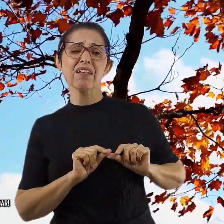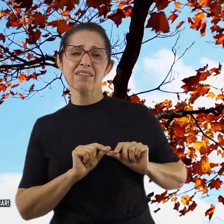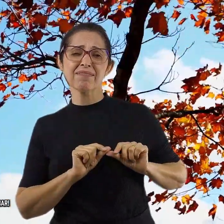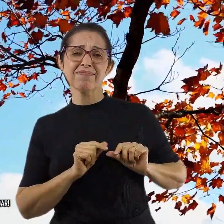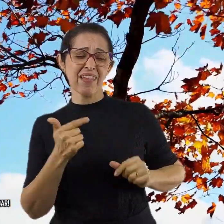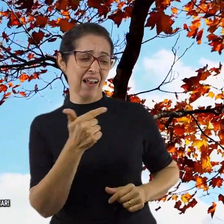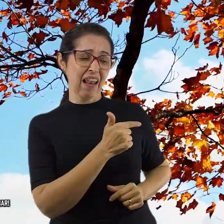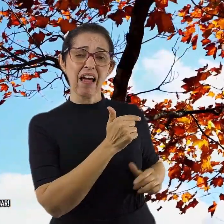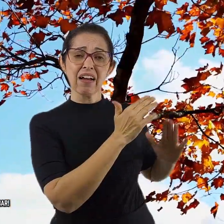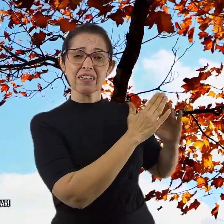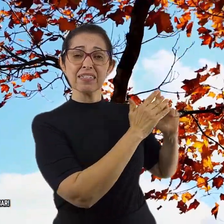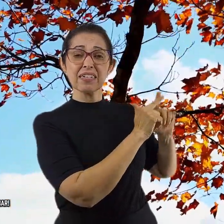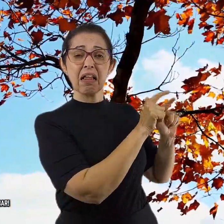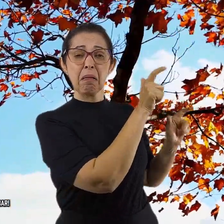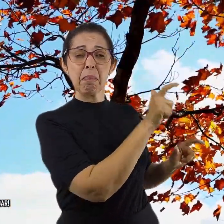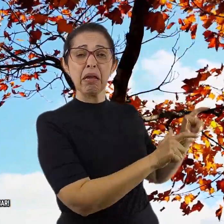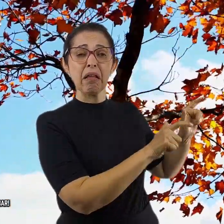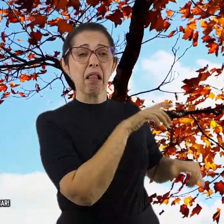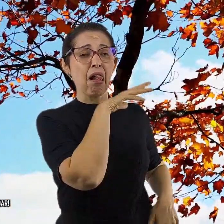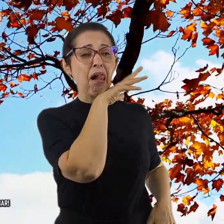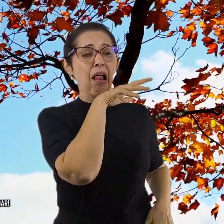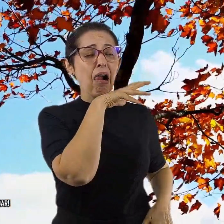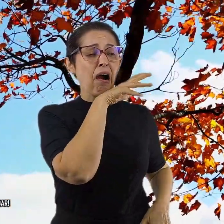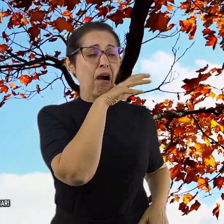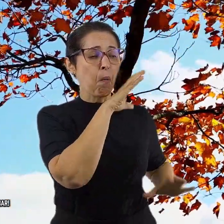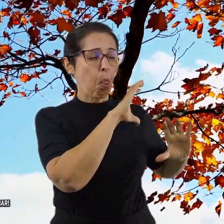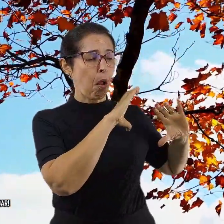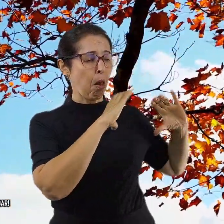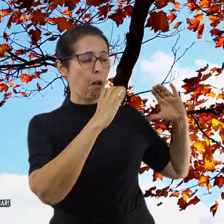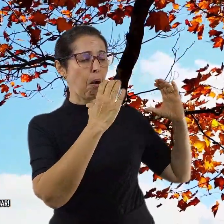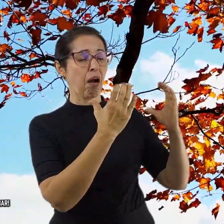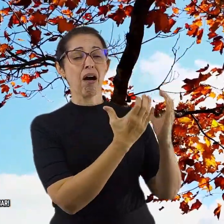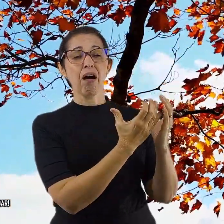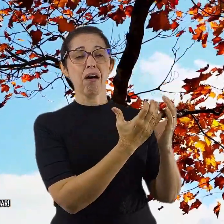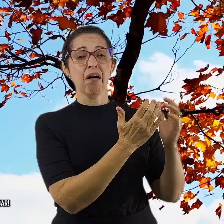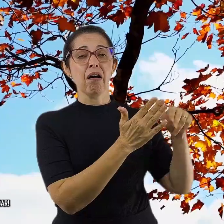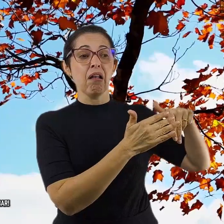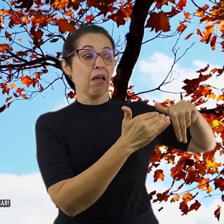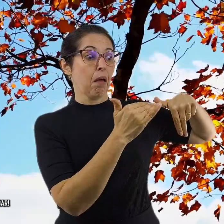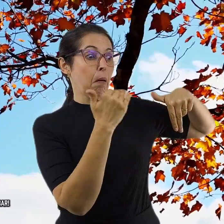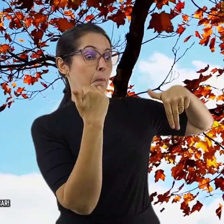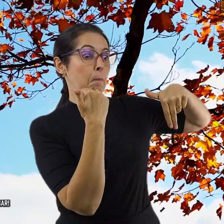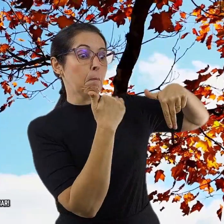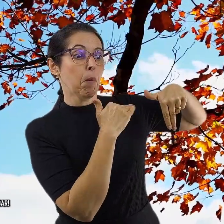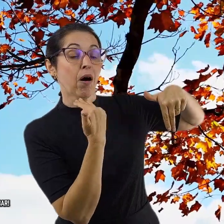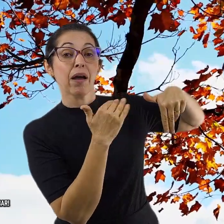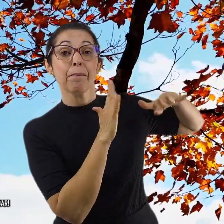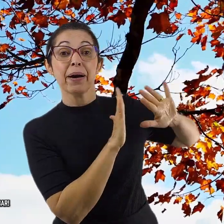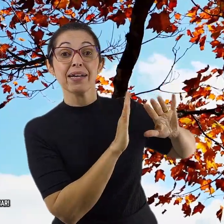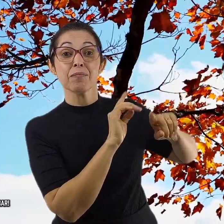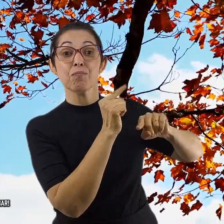foi para as arenas morrer. Você disse, mas você deixou a comunhão comigo.